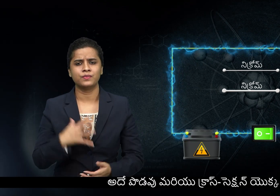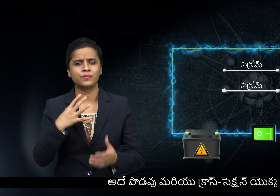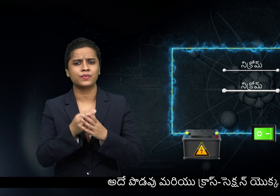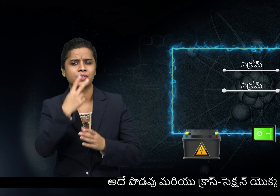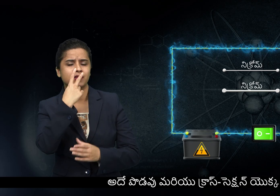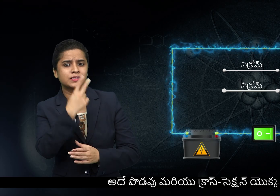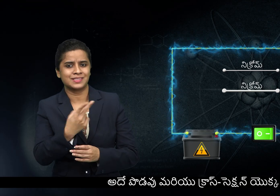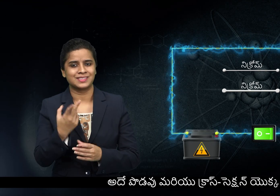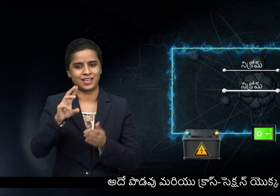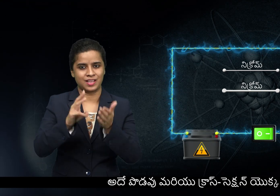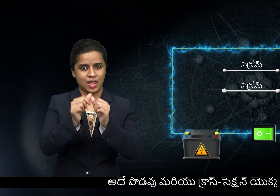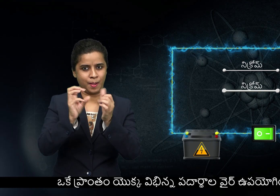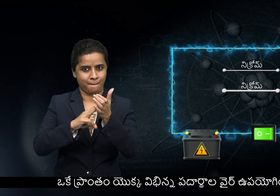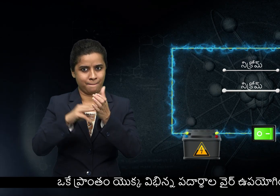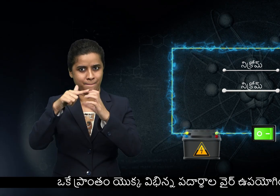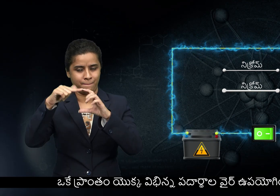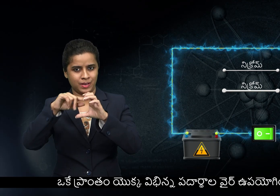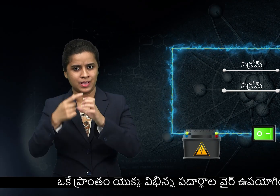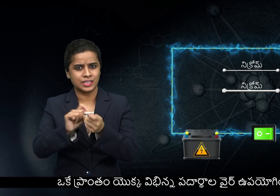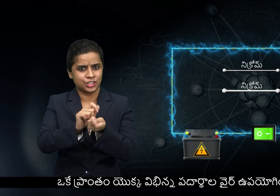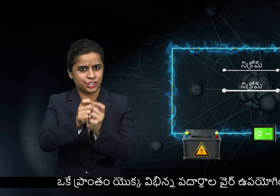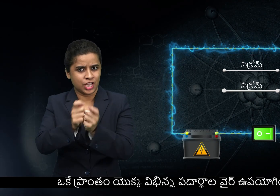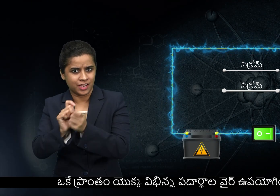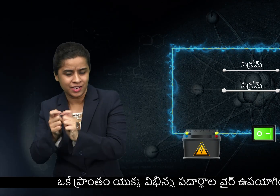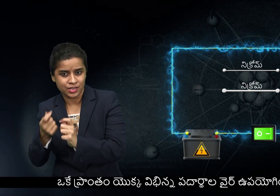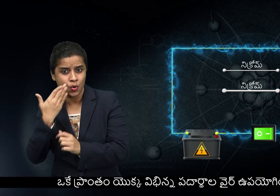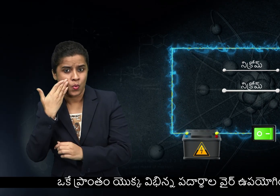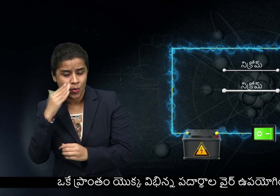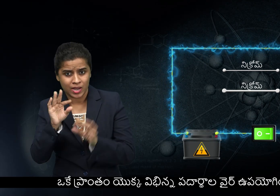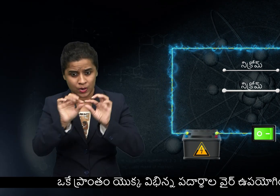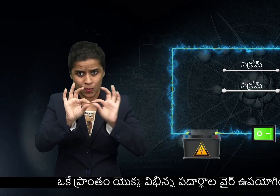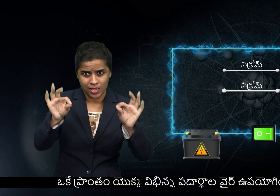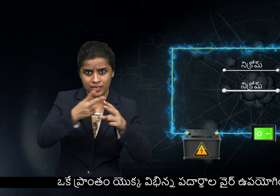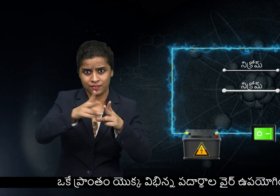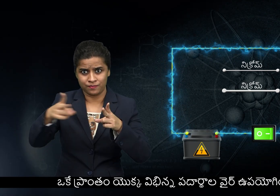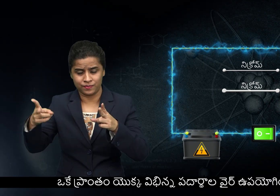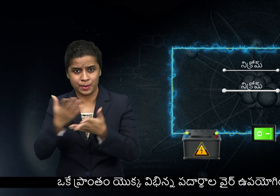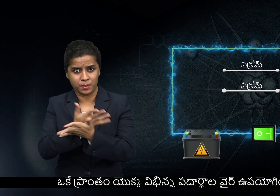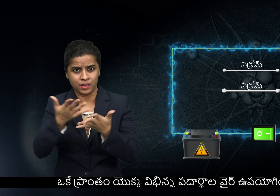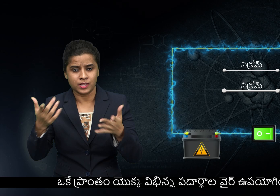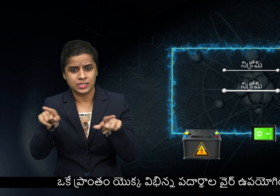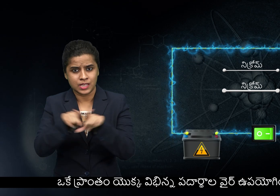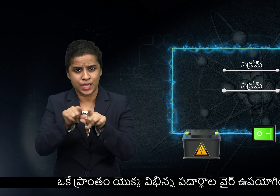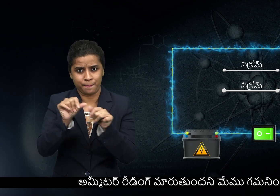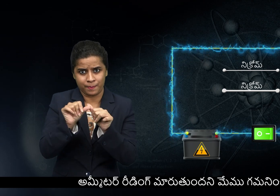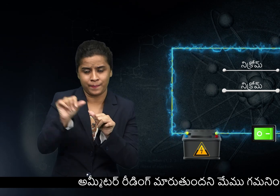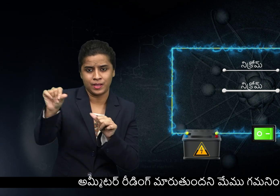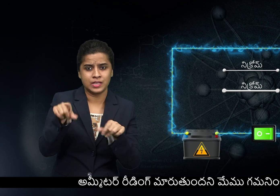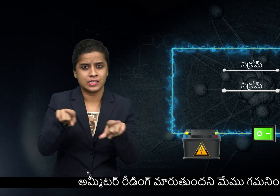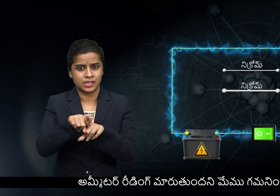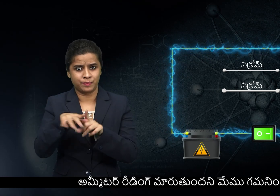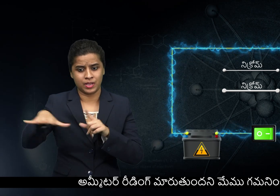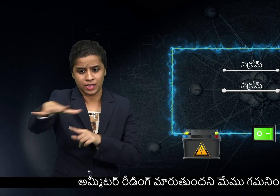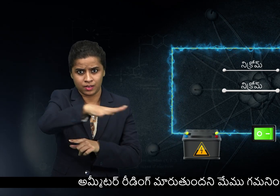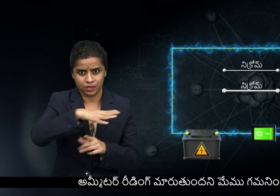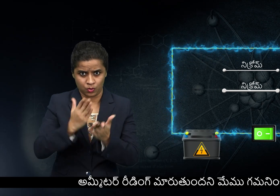అదే పొడవు మరియు క్రాస్ సెక్షన్ యొక్క ఒకే ప్రాంతం యొక్క విభిన్న పదార్థాల వైర్ ఉపయోగించినప్పుడు అమ్మీటర్